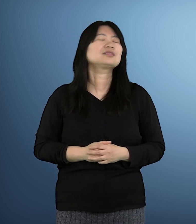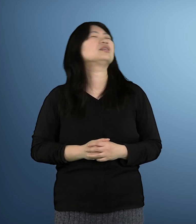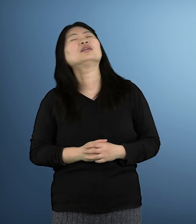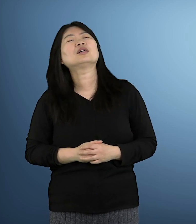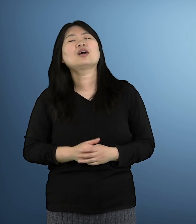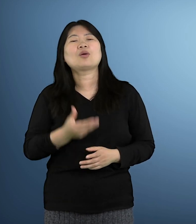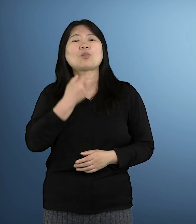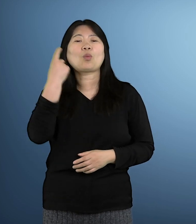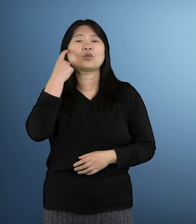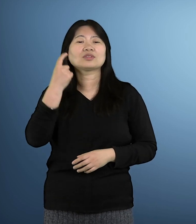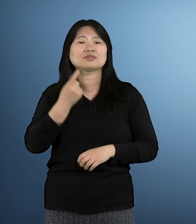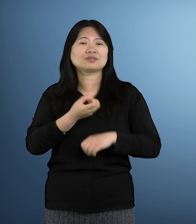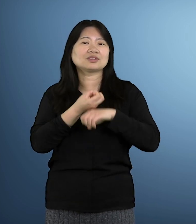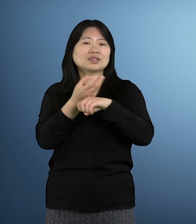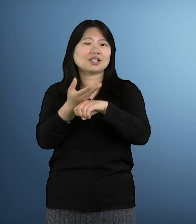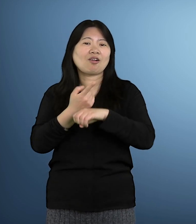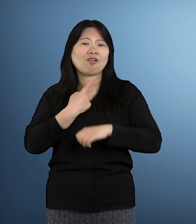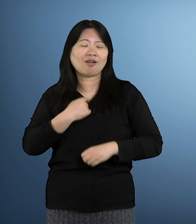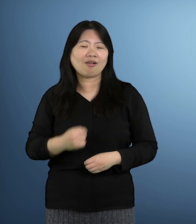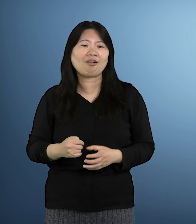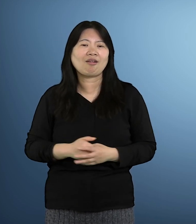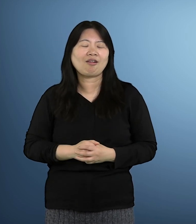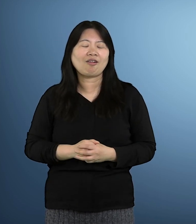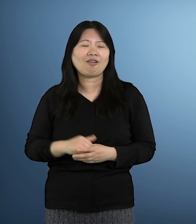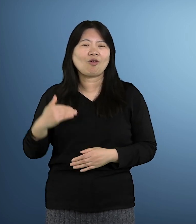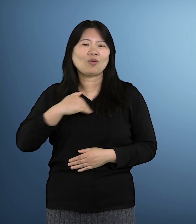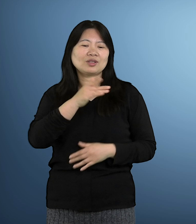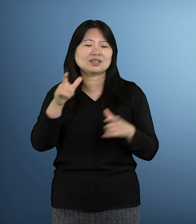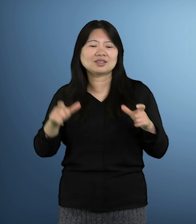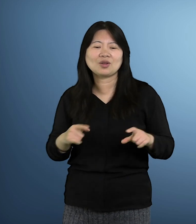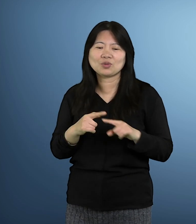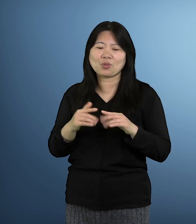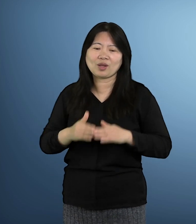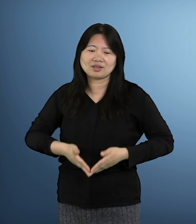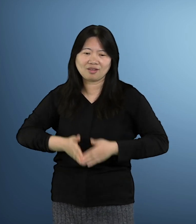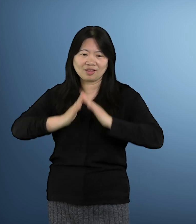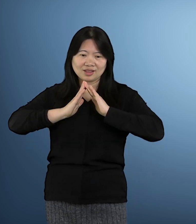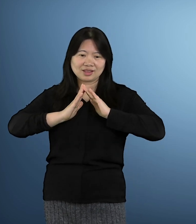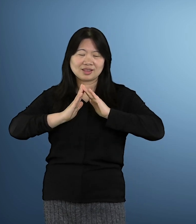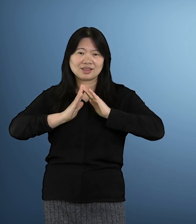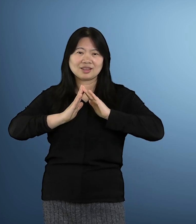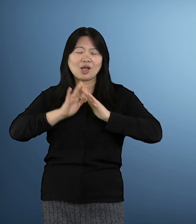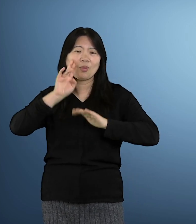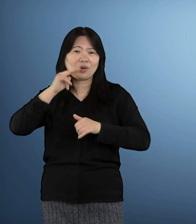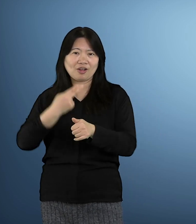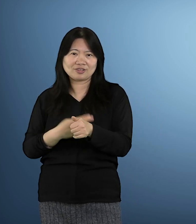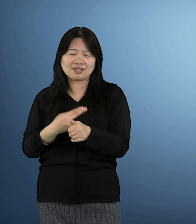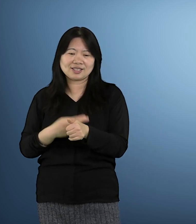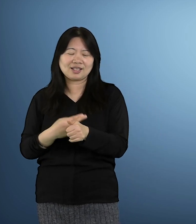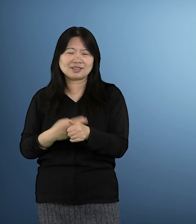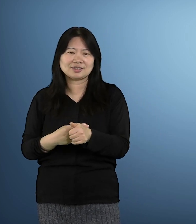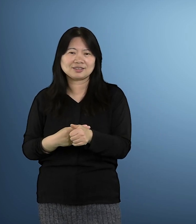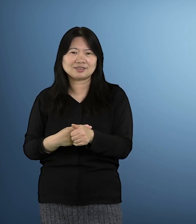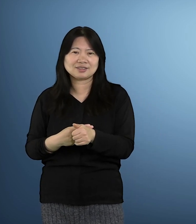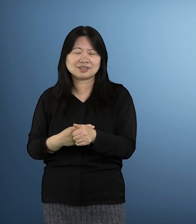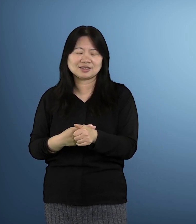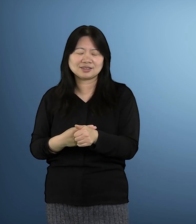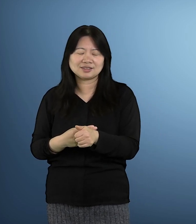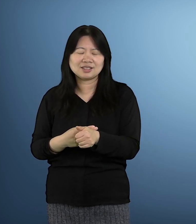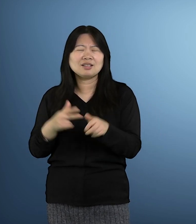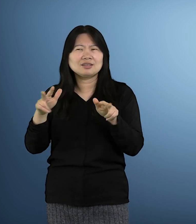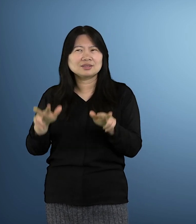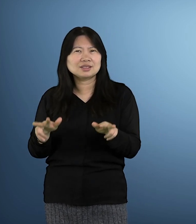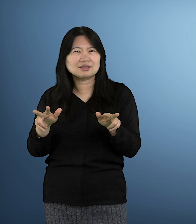여기 복음을 전했던, 우리 지역에 교회를 설립했던 그 바울 선생님은